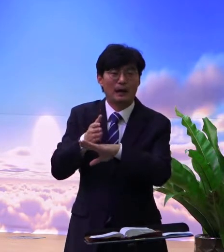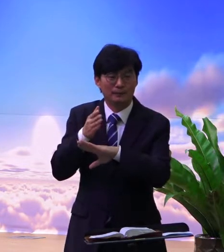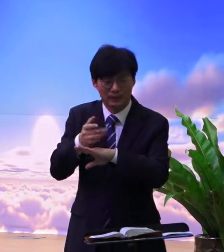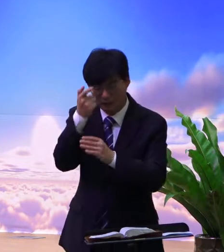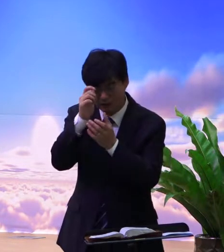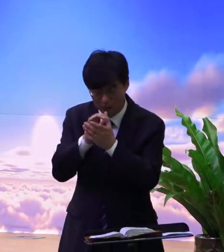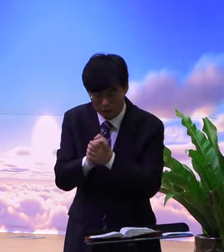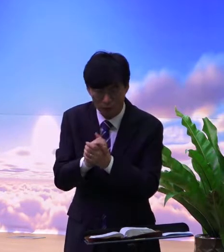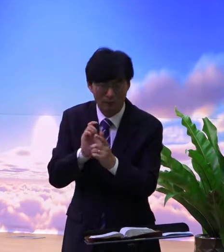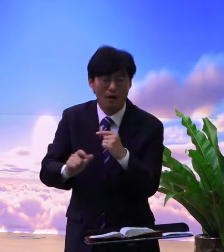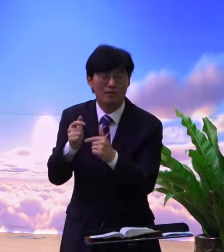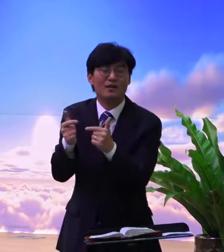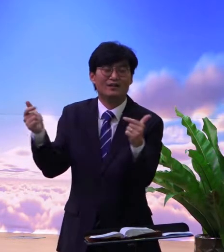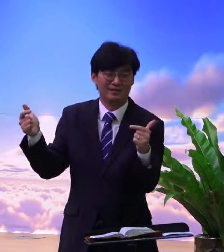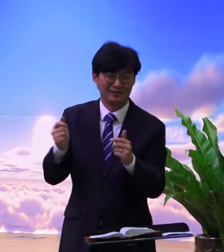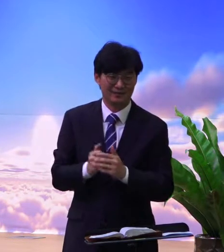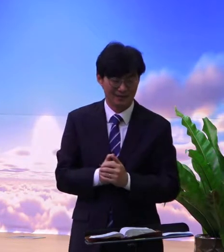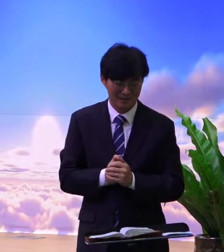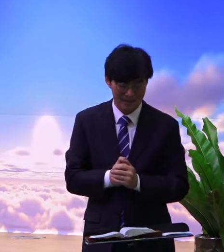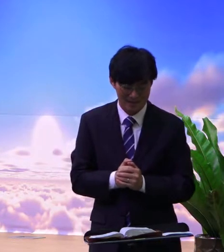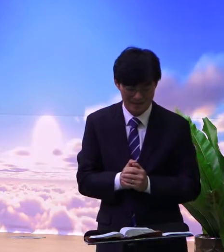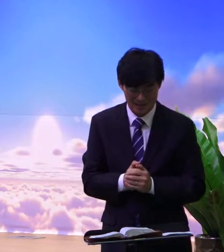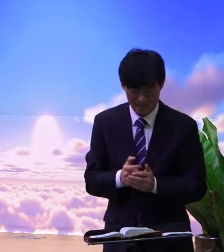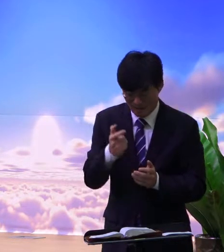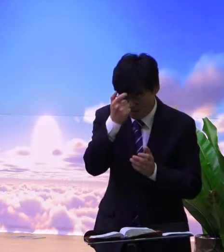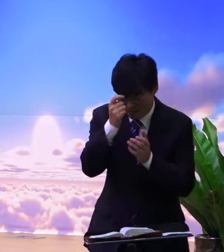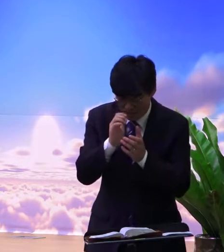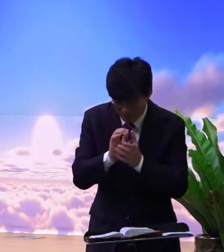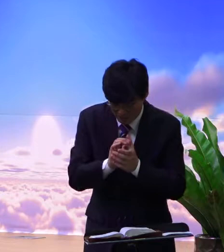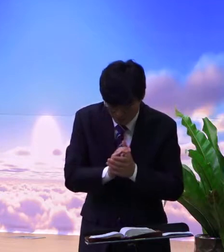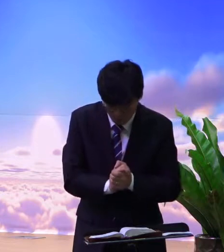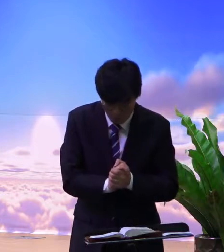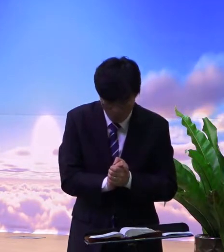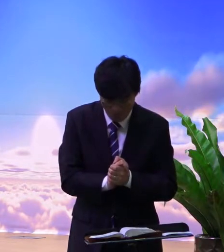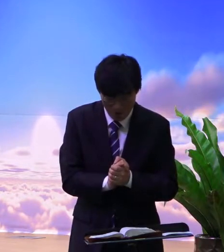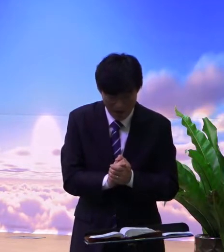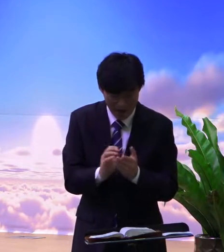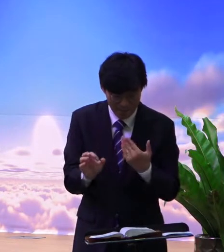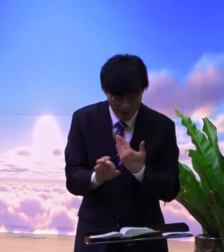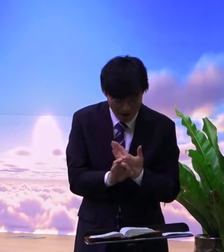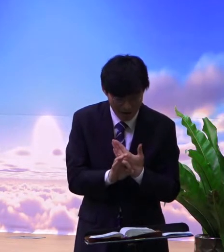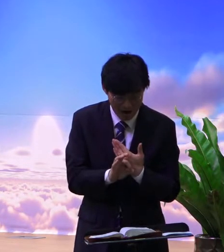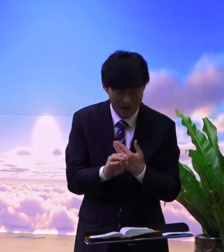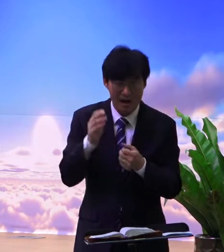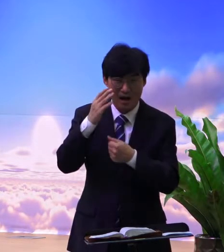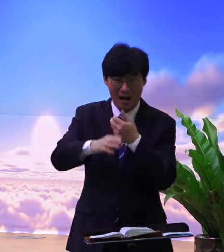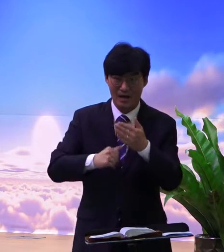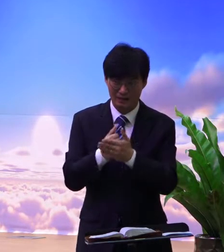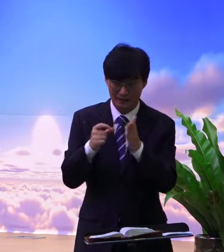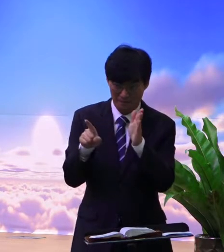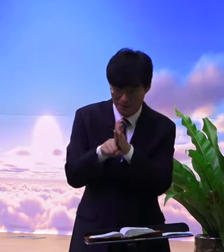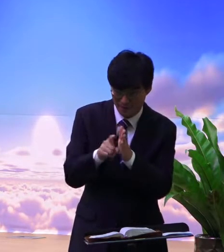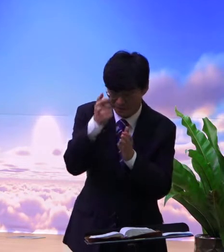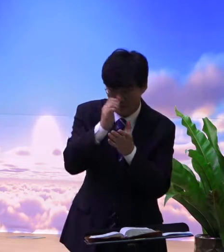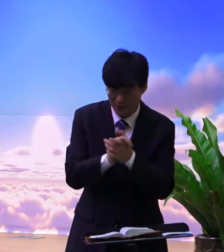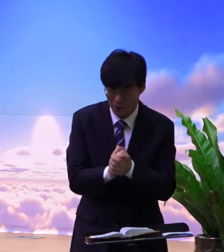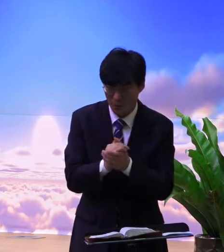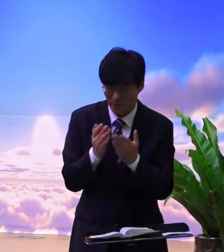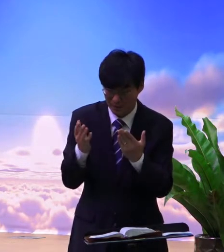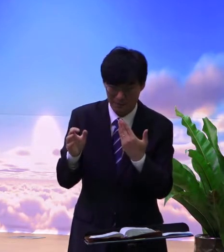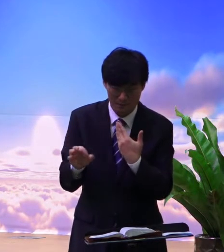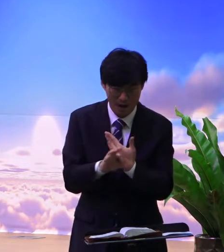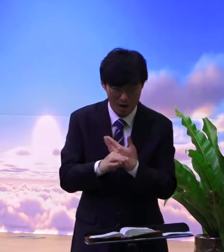기도를 계속하면 사자굴에 던져져서 죽을 상황이 됐습니다. 그런데도 그